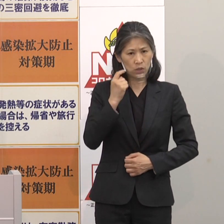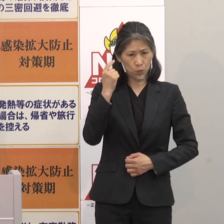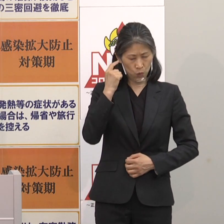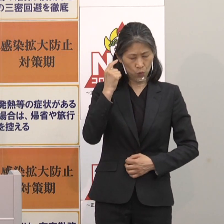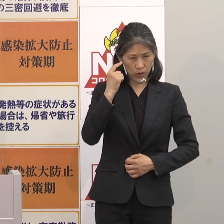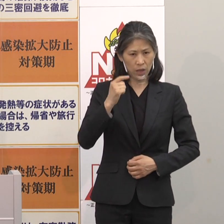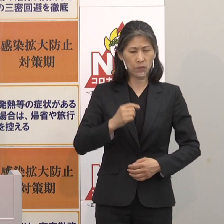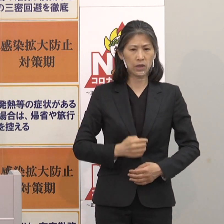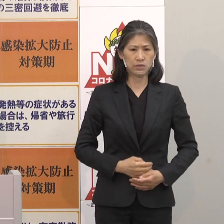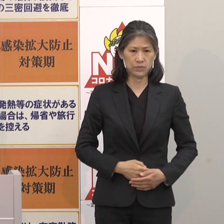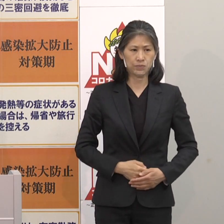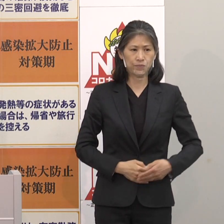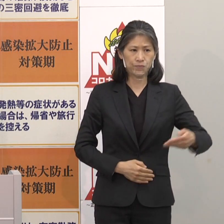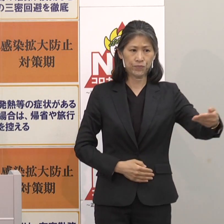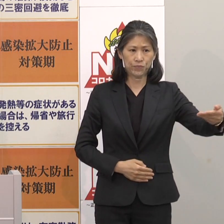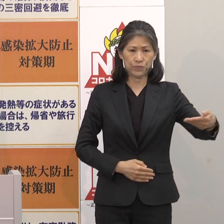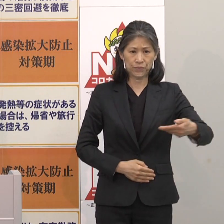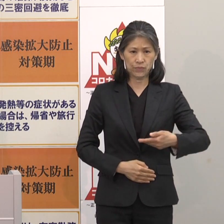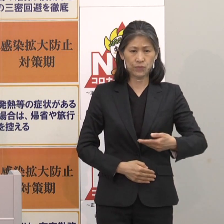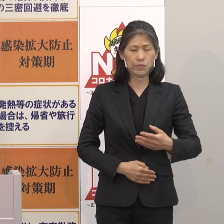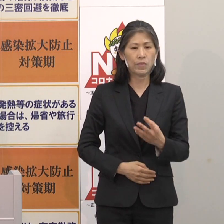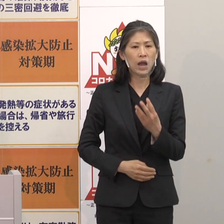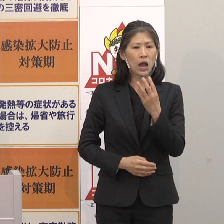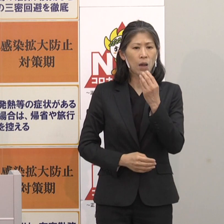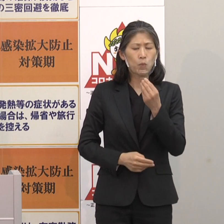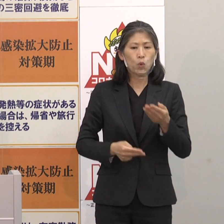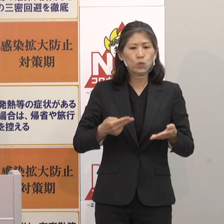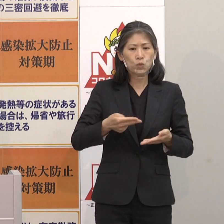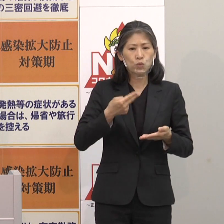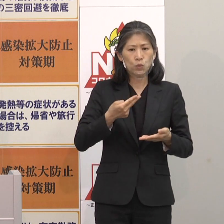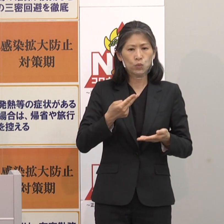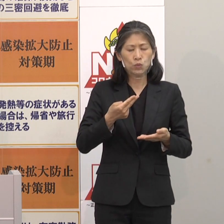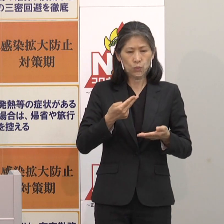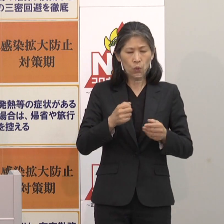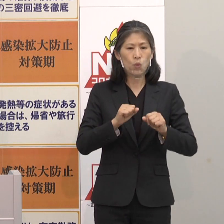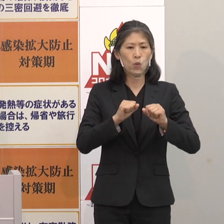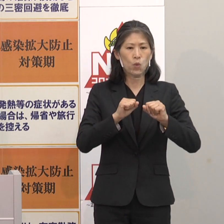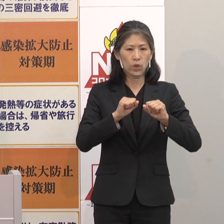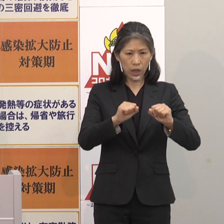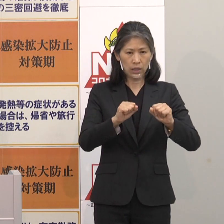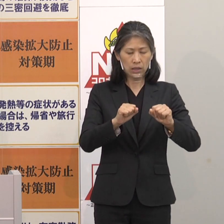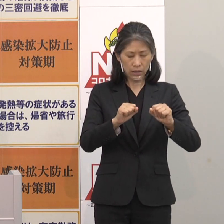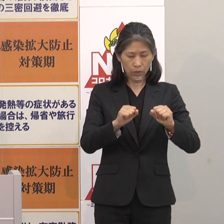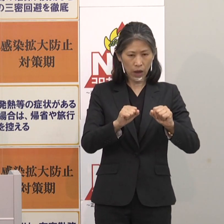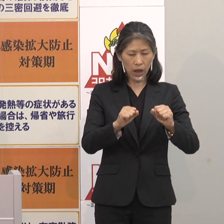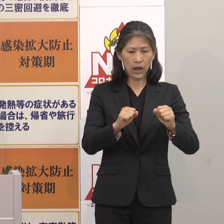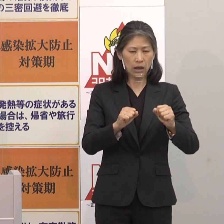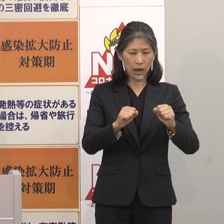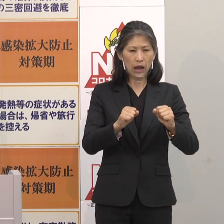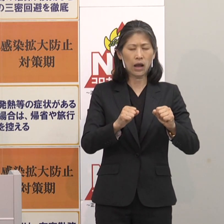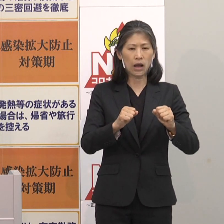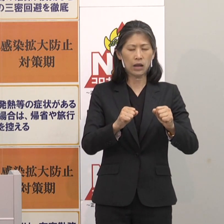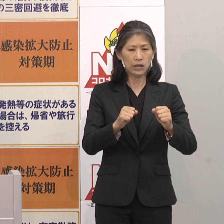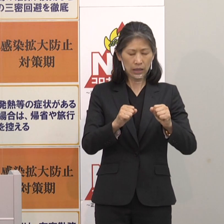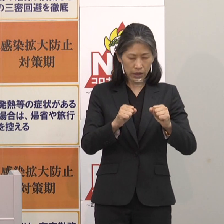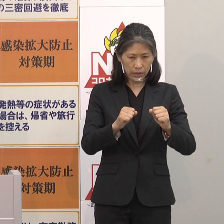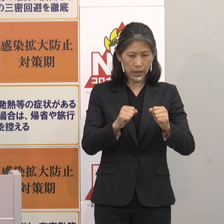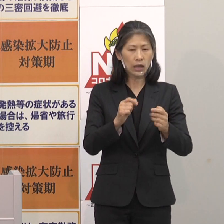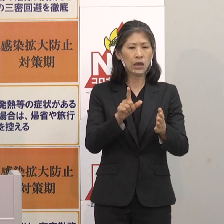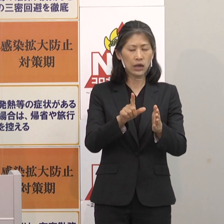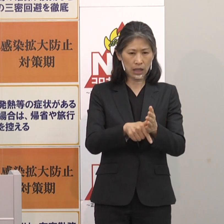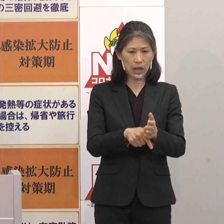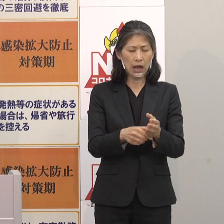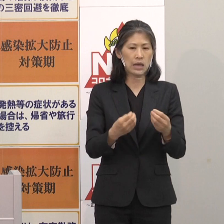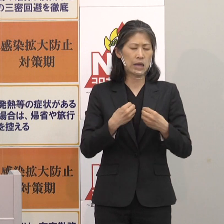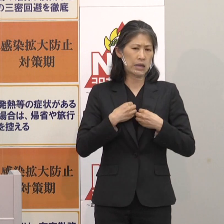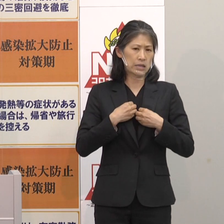増えるのか増えないのか、そういったエビデンスもおそらくないと思います。そうなってくると、これから の長引いている感染